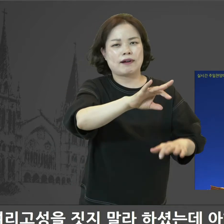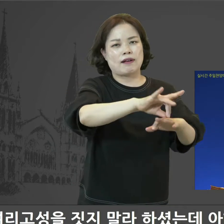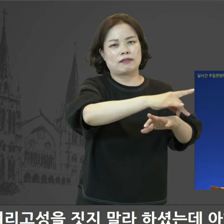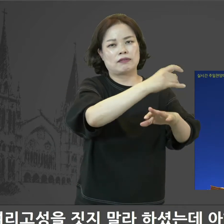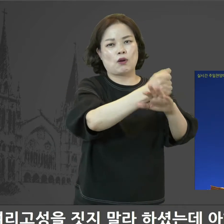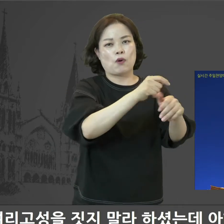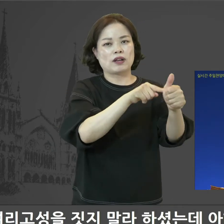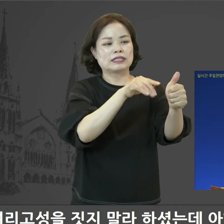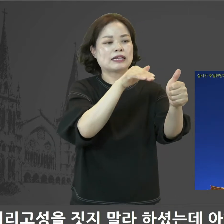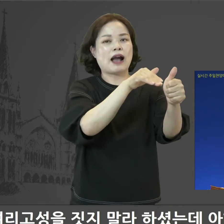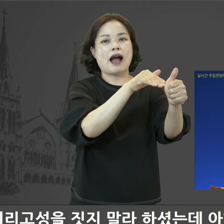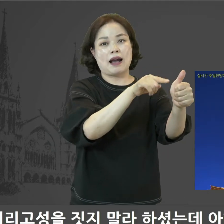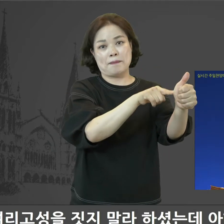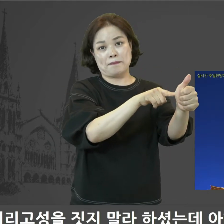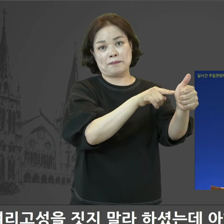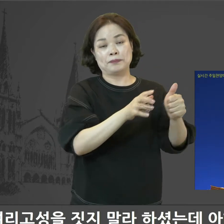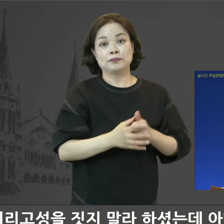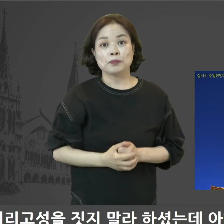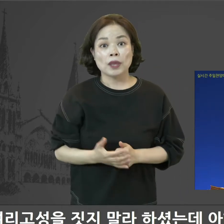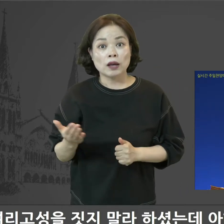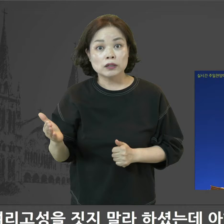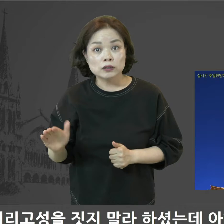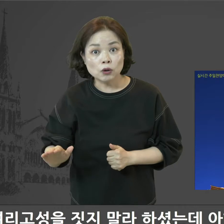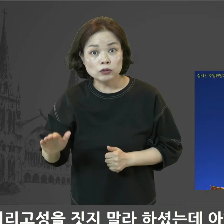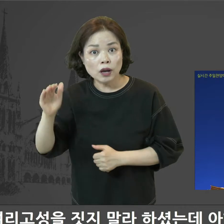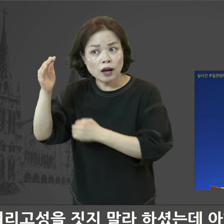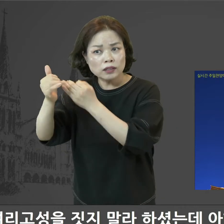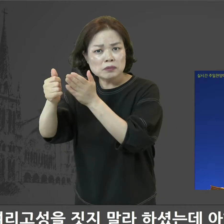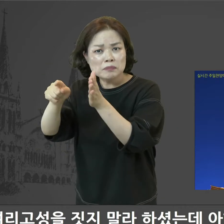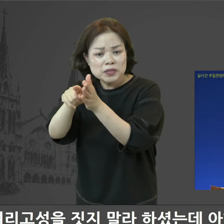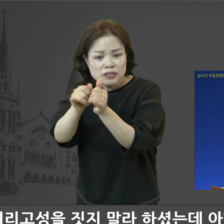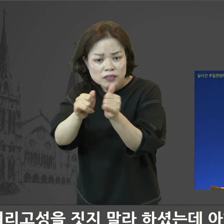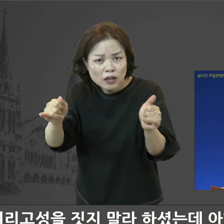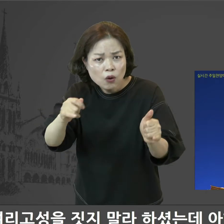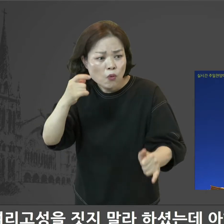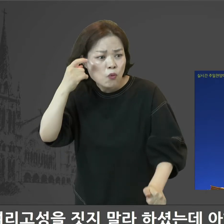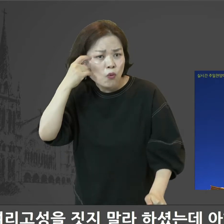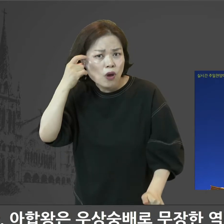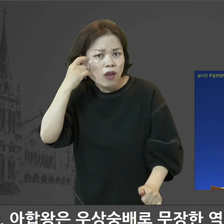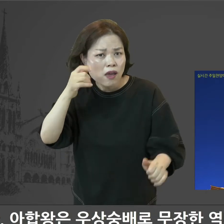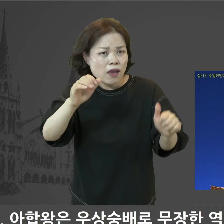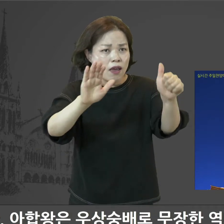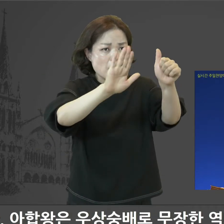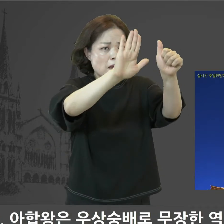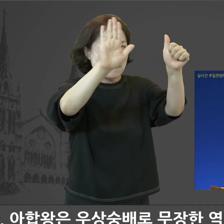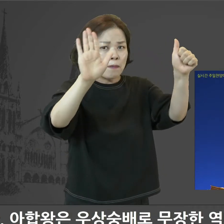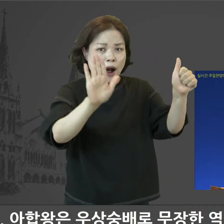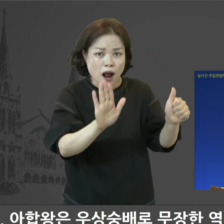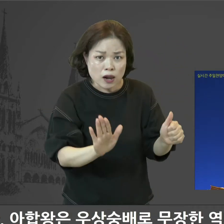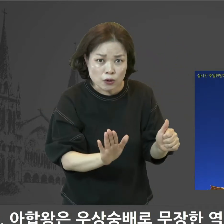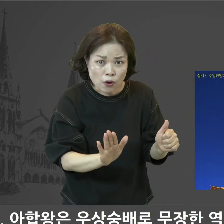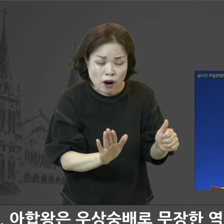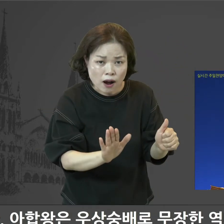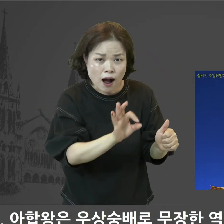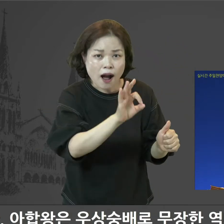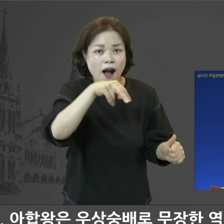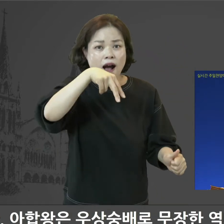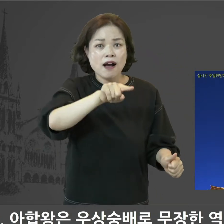볼 수가 있죠. 자, 그런데 하나님을 믿는 사람들이 왜 바알과 아세라를 함께